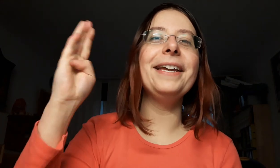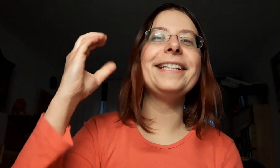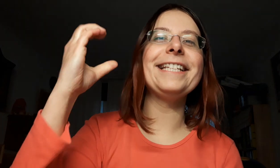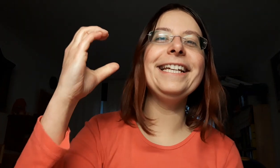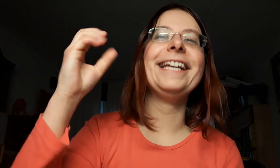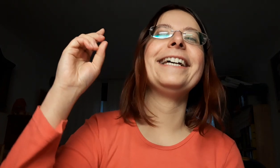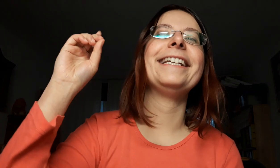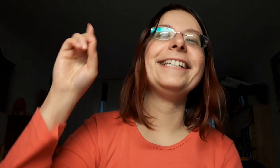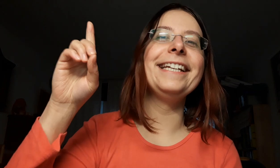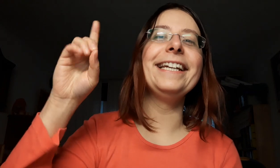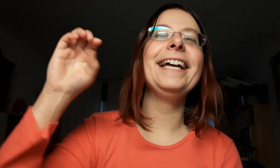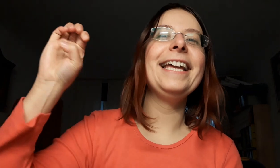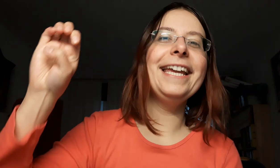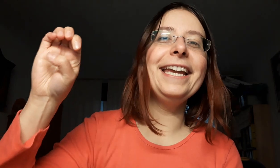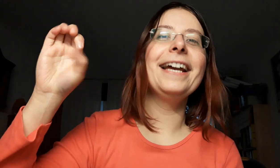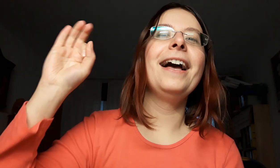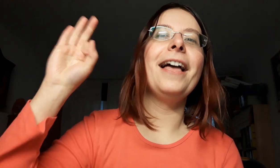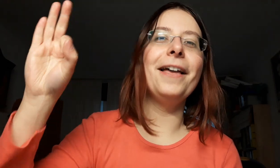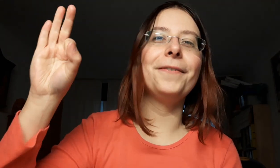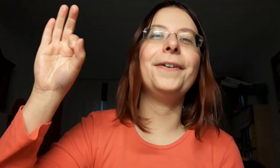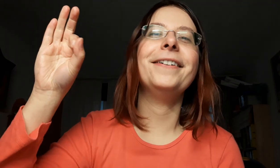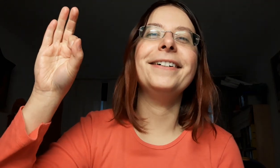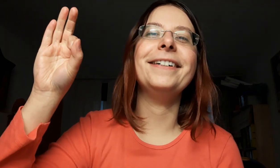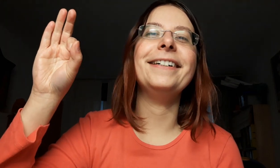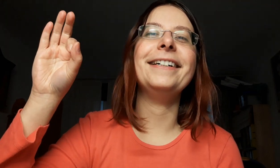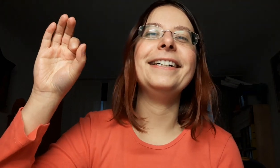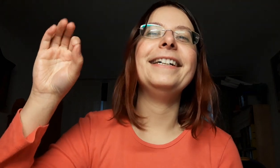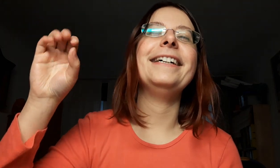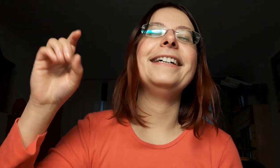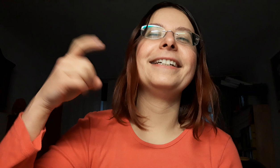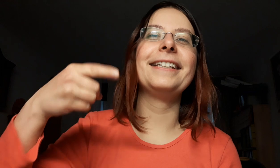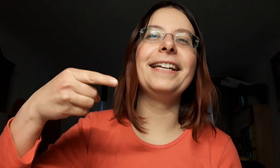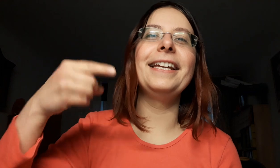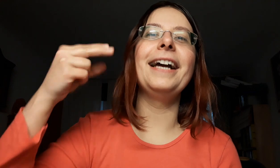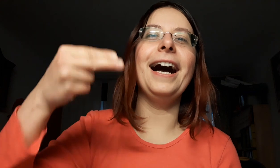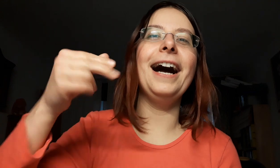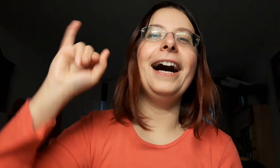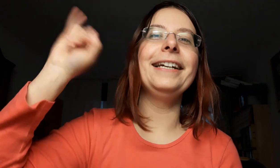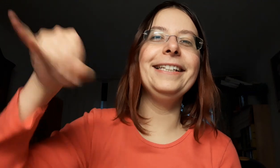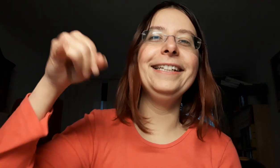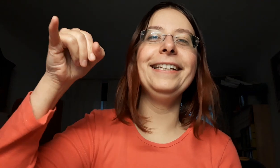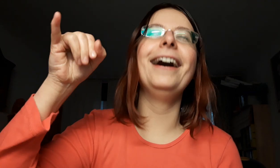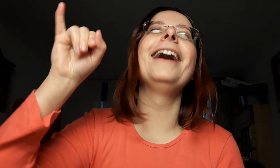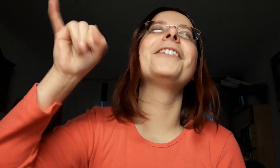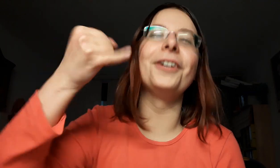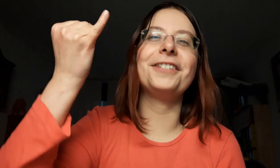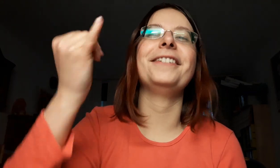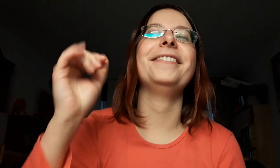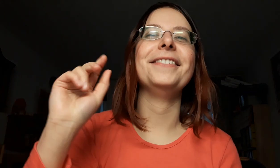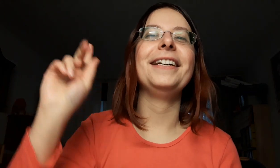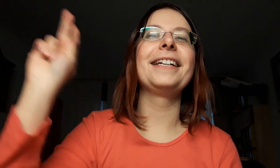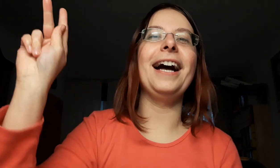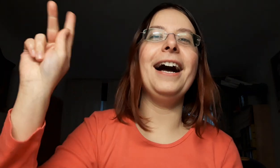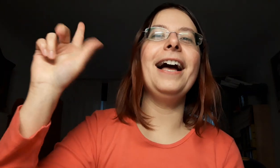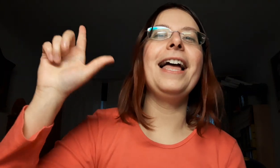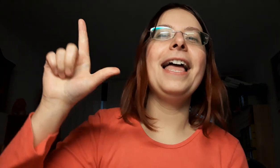C, D, E, F, G, H, I, J, K,